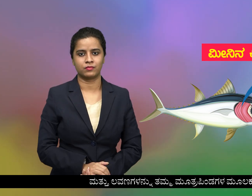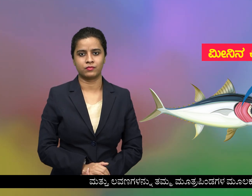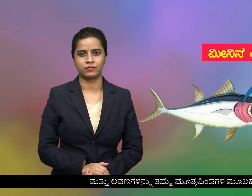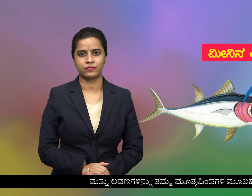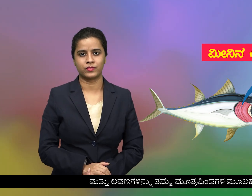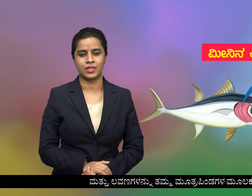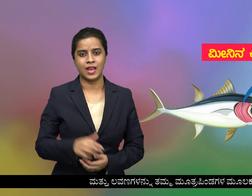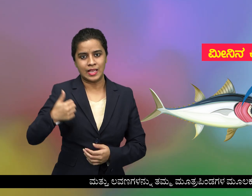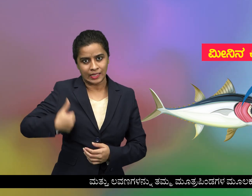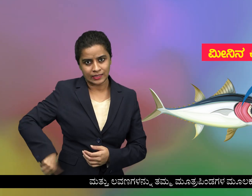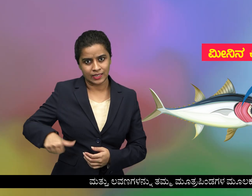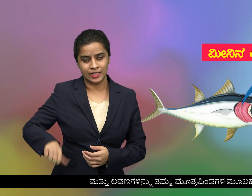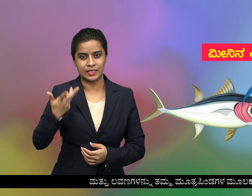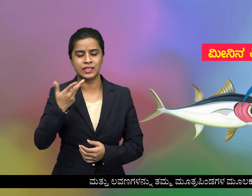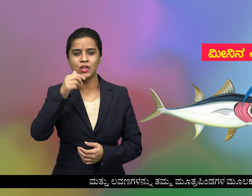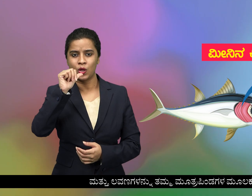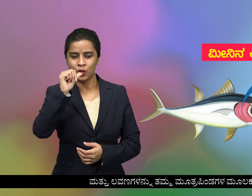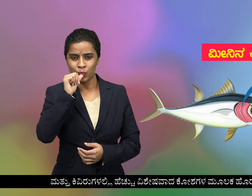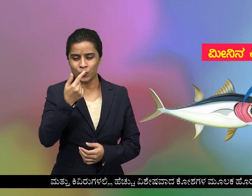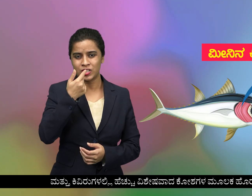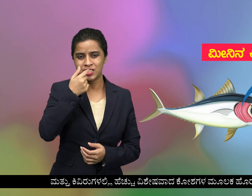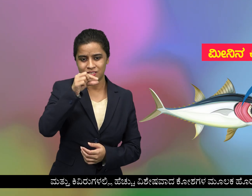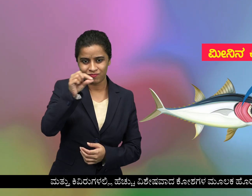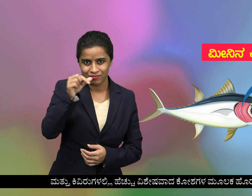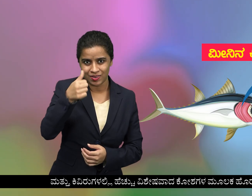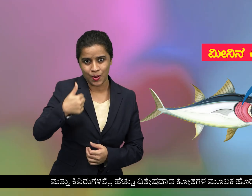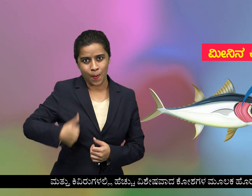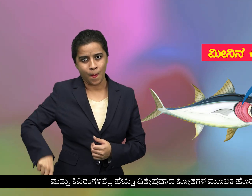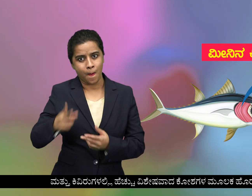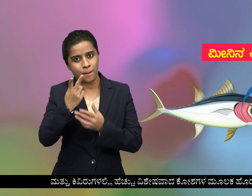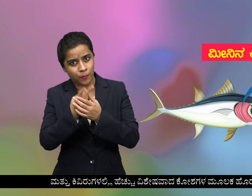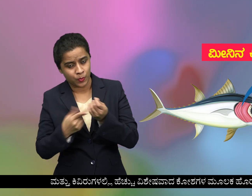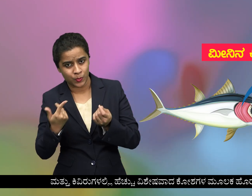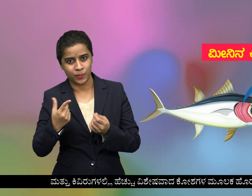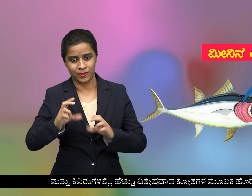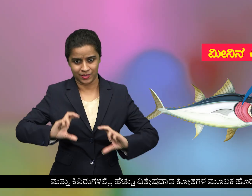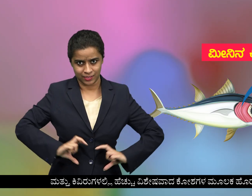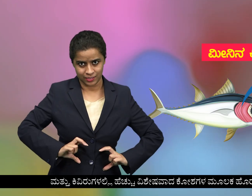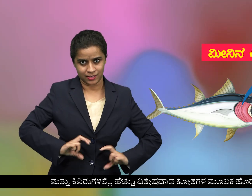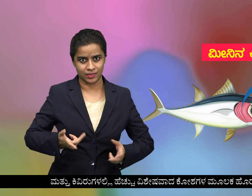ಮತ್ತು ಲವಣಗಳನ್ನ ತಮ್ಮ ಮೂತ್ರಪಿಂಡಗಳ ಮೂಲಕ ಮತ್ತು ಕಿವಿರುಗಳಲ್ಲಿ ಹೆಚ್ಚು ವಿಶೇಷವಾದ ಕೋಶಗಳ ಮೂಲಕ